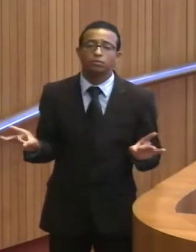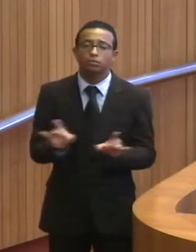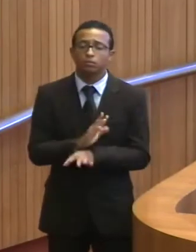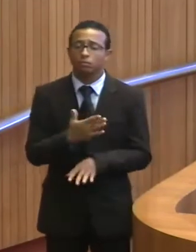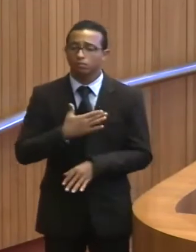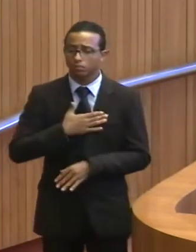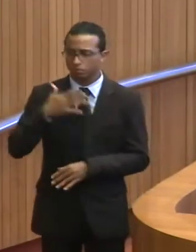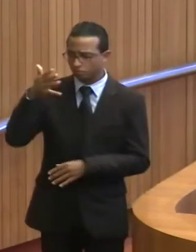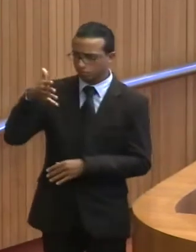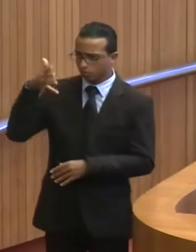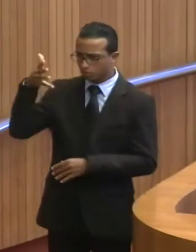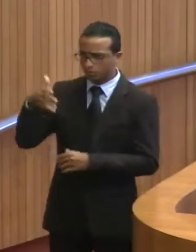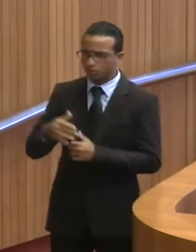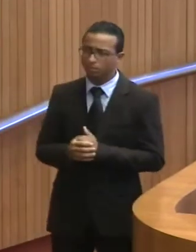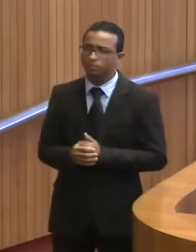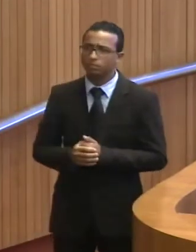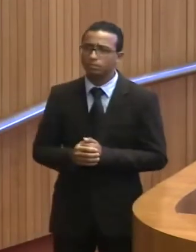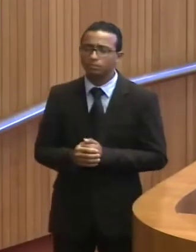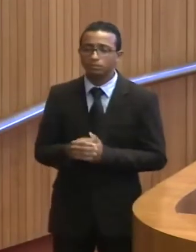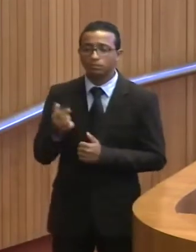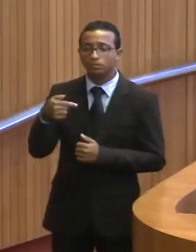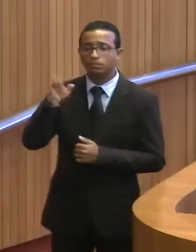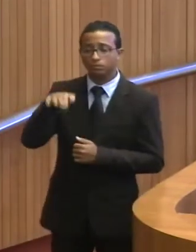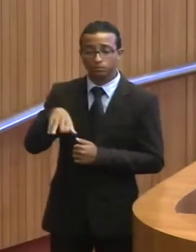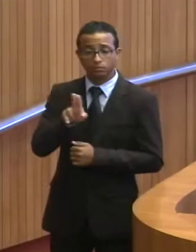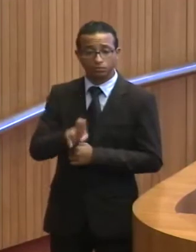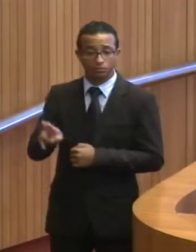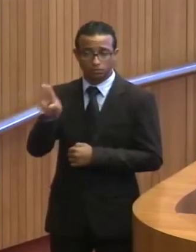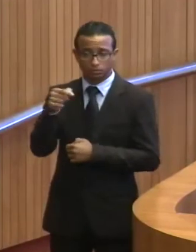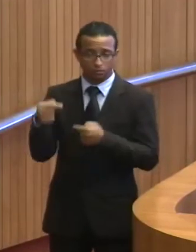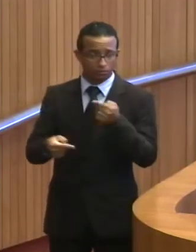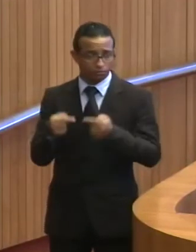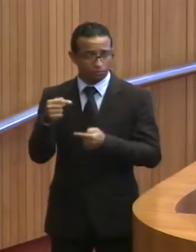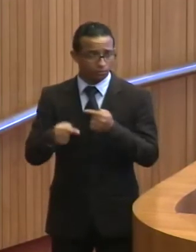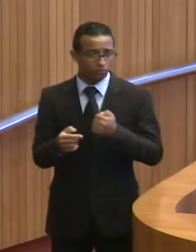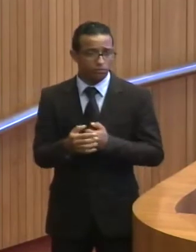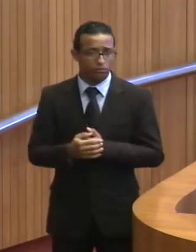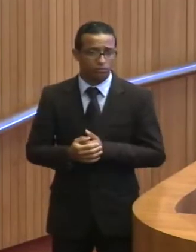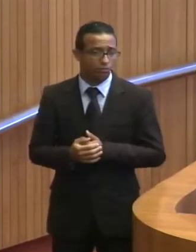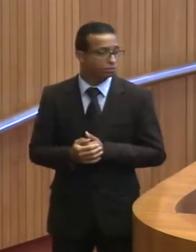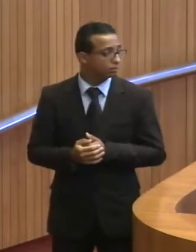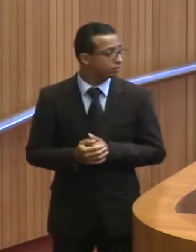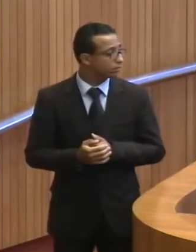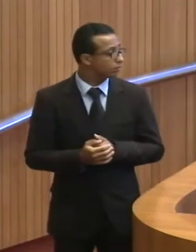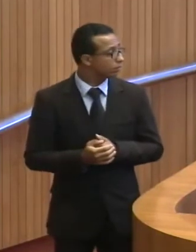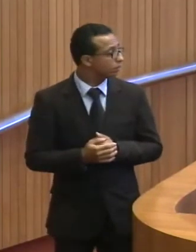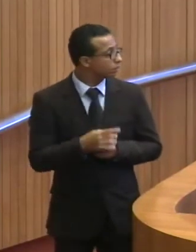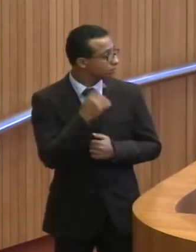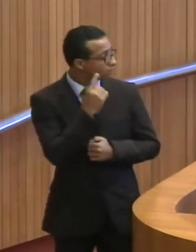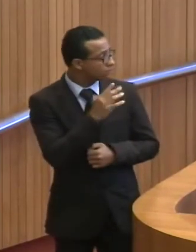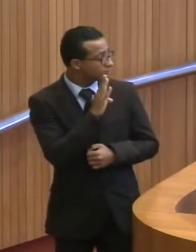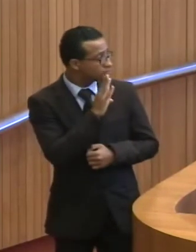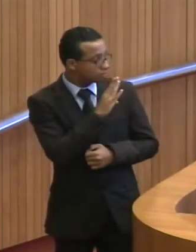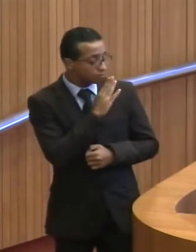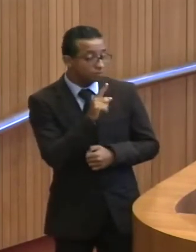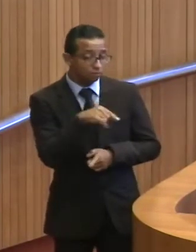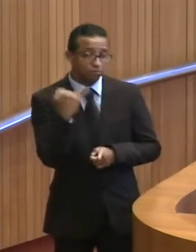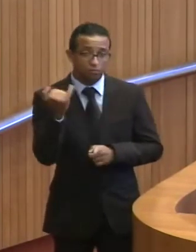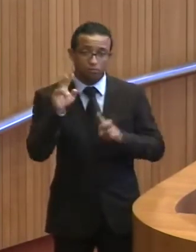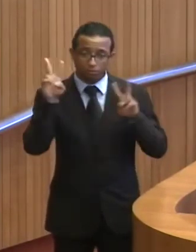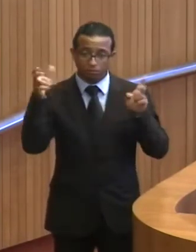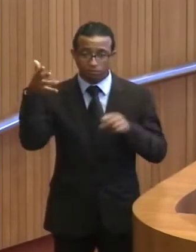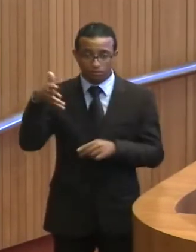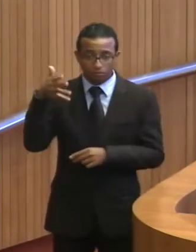minha fala, que quem fez o uso político... Deputado Bira, pois não, apesar da relevância